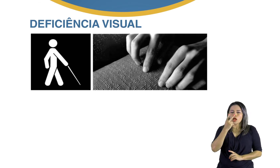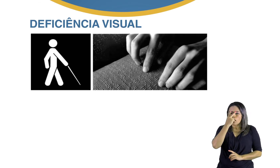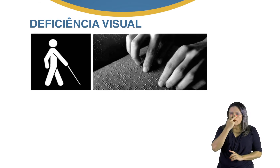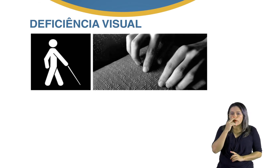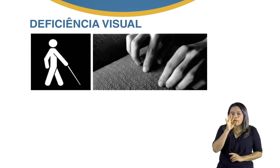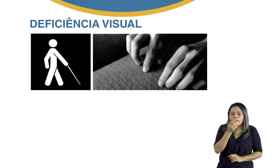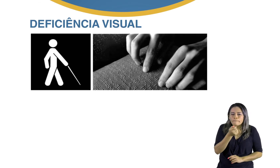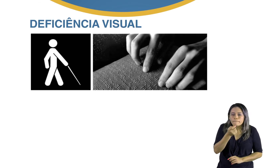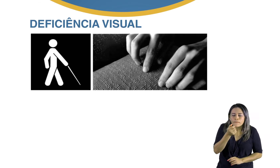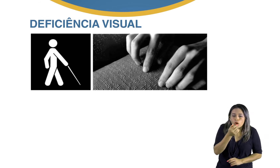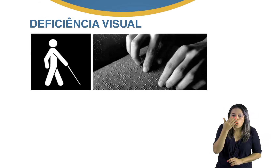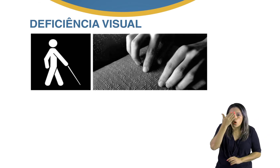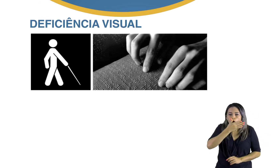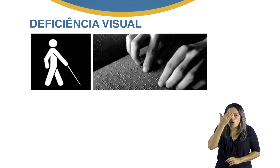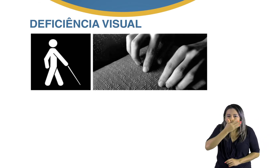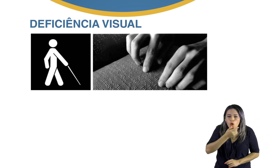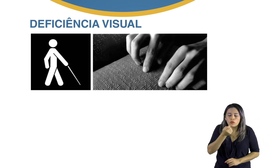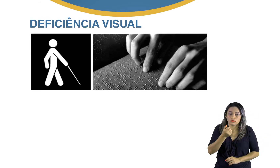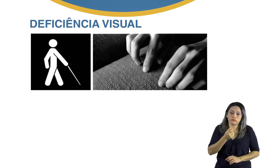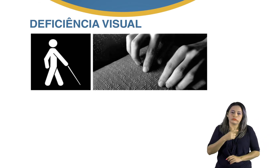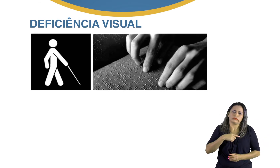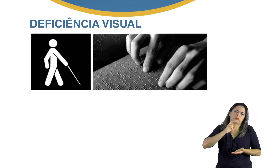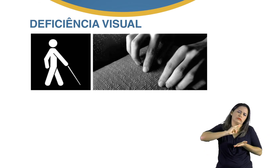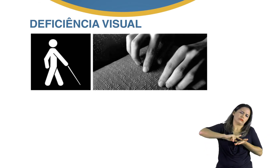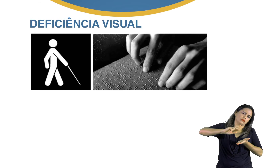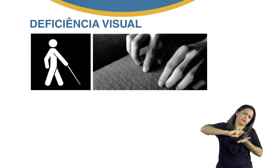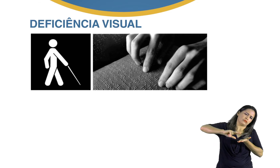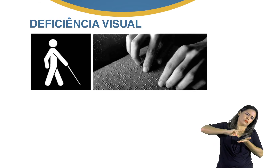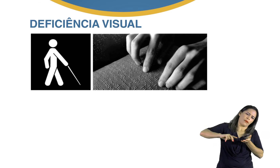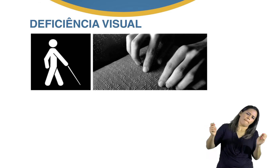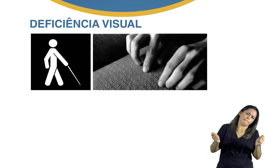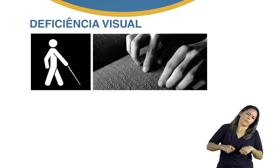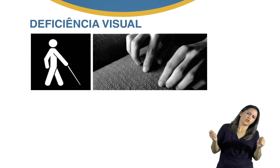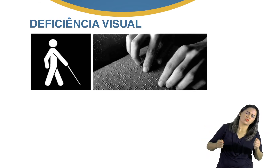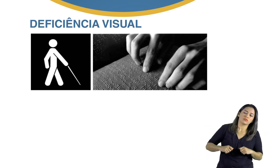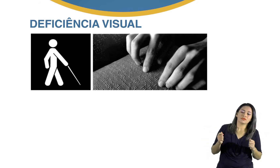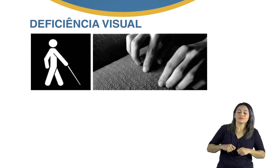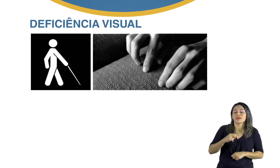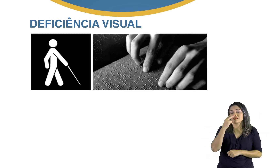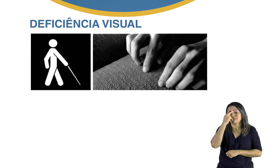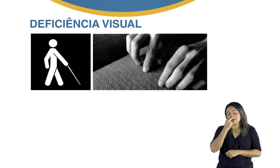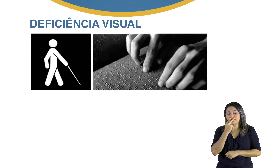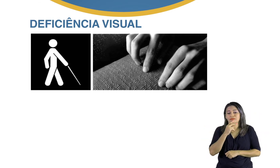tal. Existem várias e várias possibilidades de cegueira, tanto